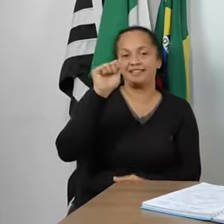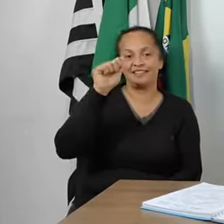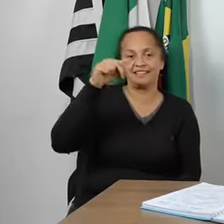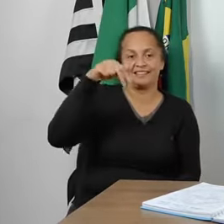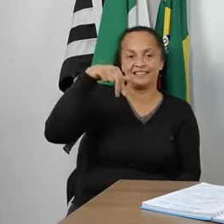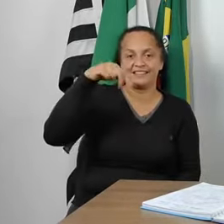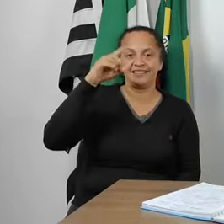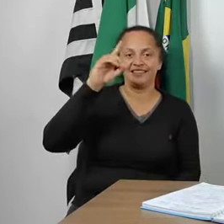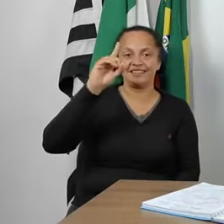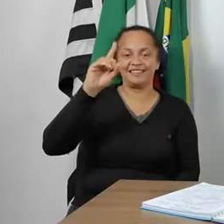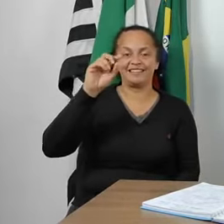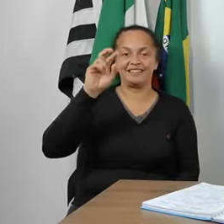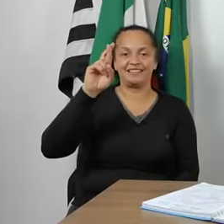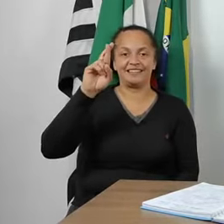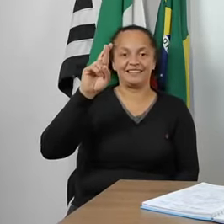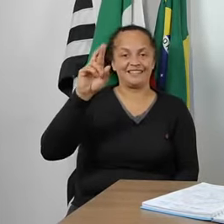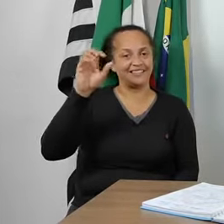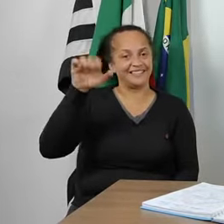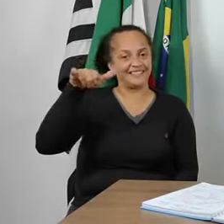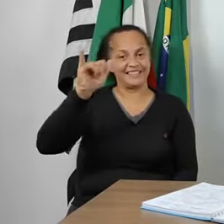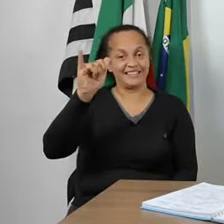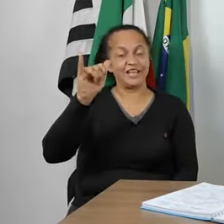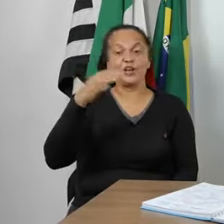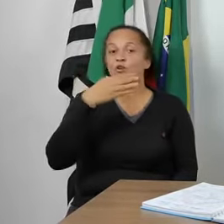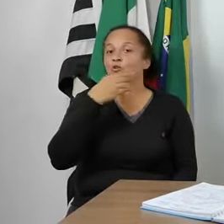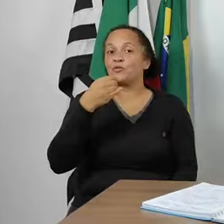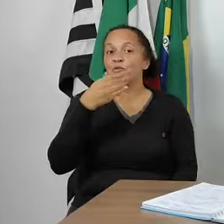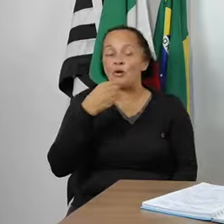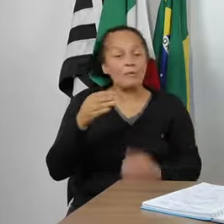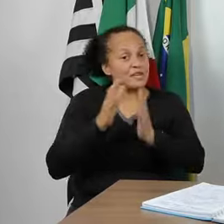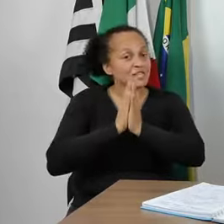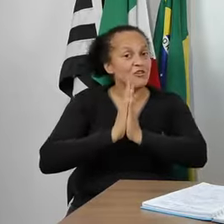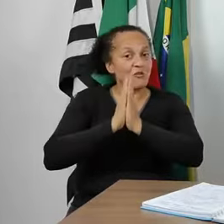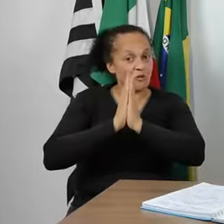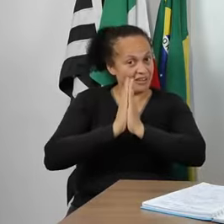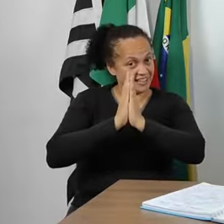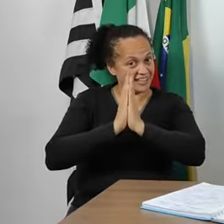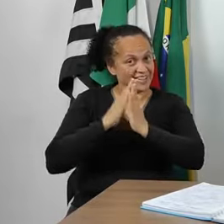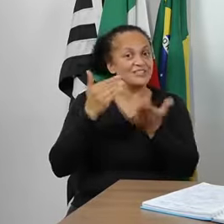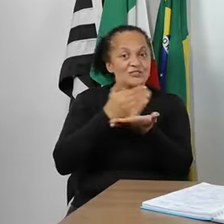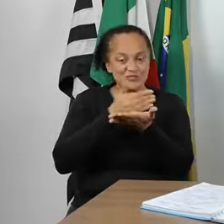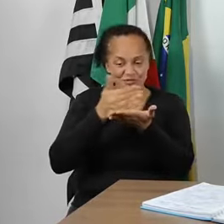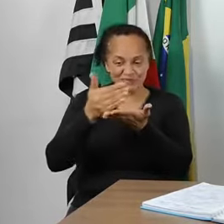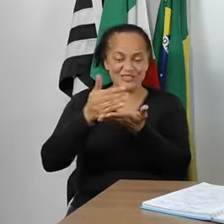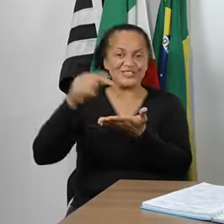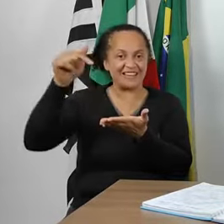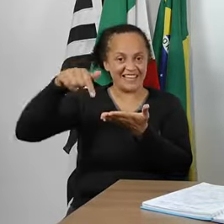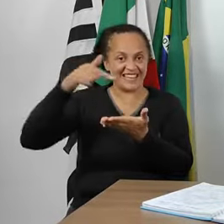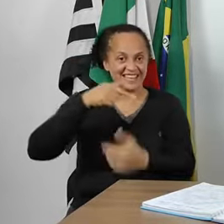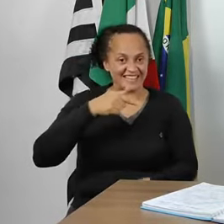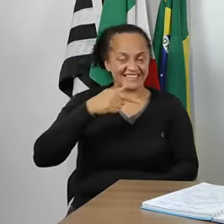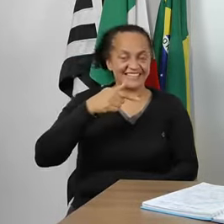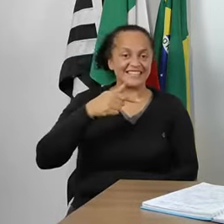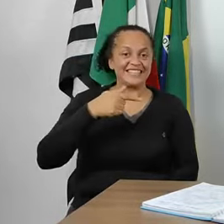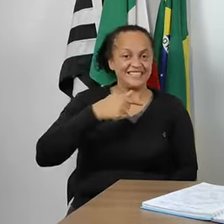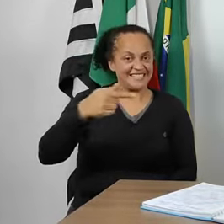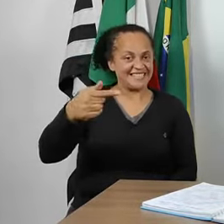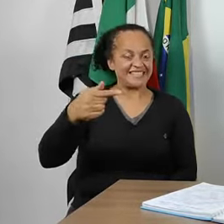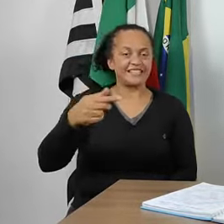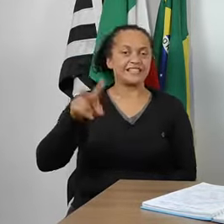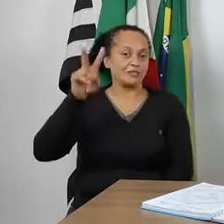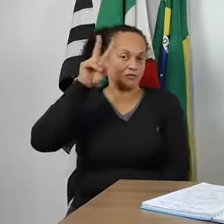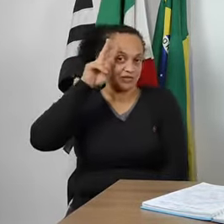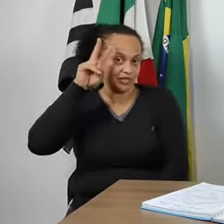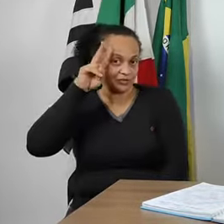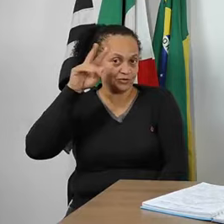de irmãos orando por chamada de vídeo. Começou essa semana. Então, toda segunda e